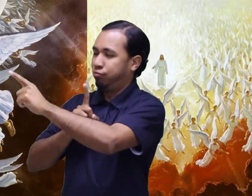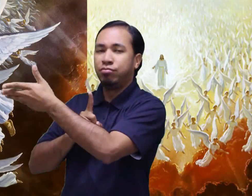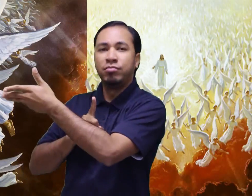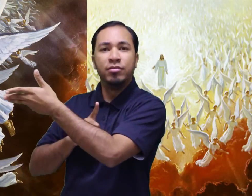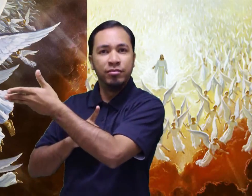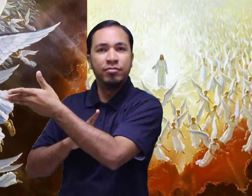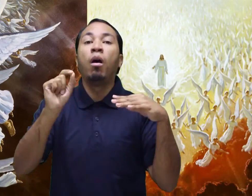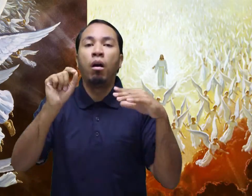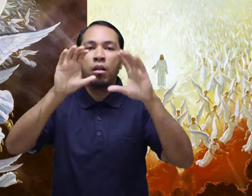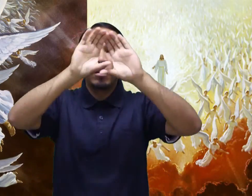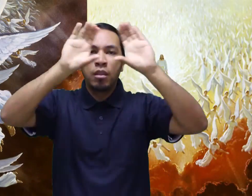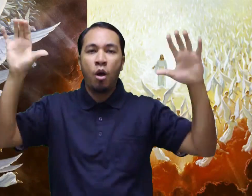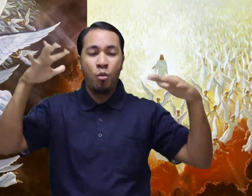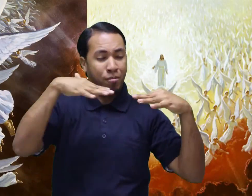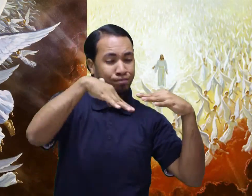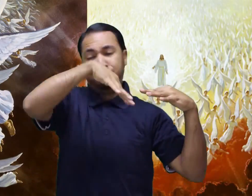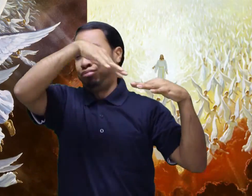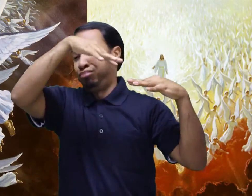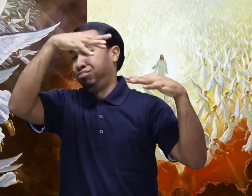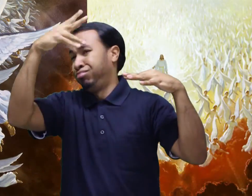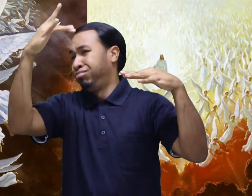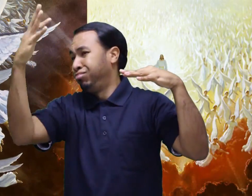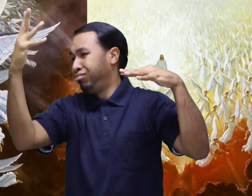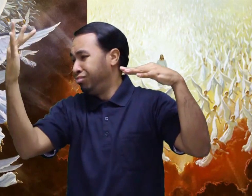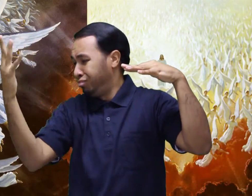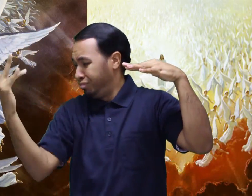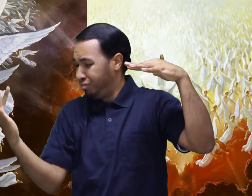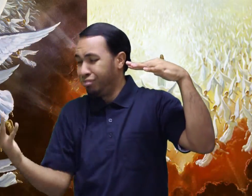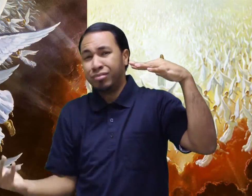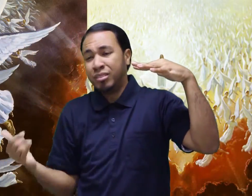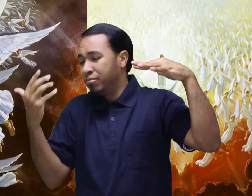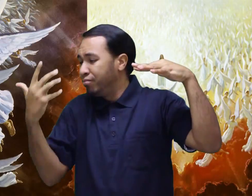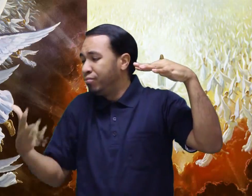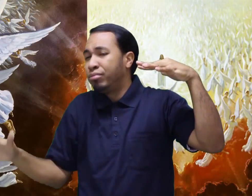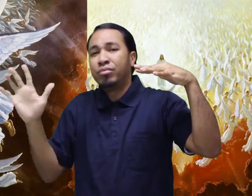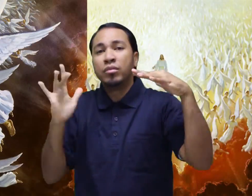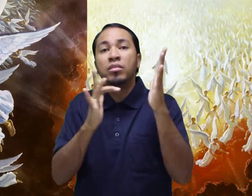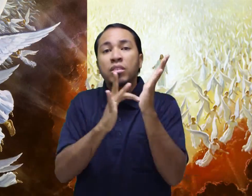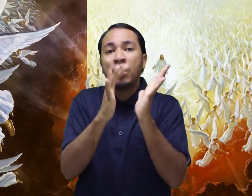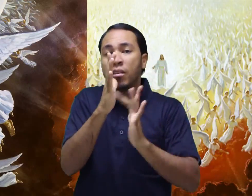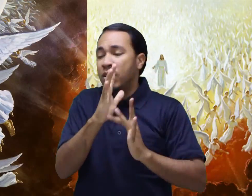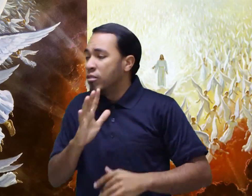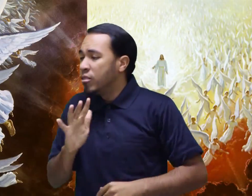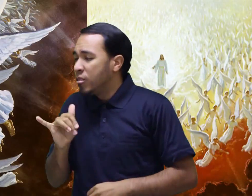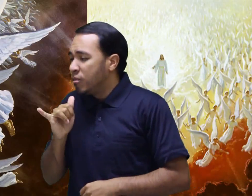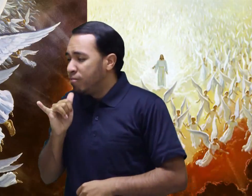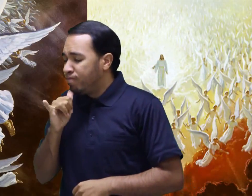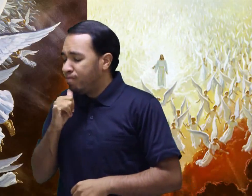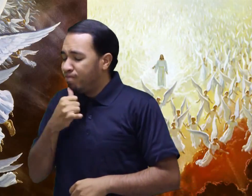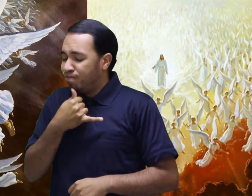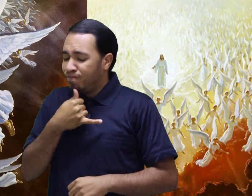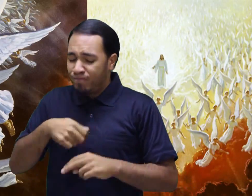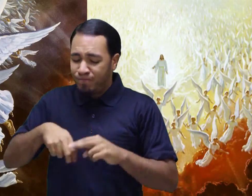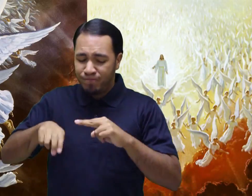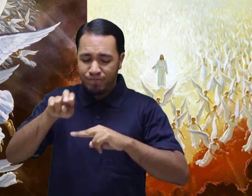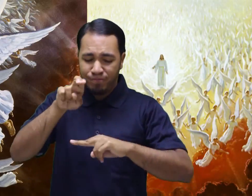e os seus anjos foram expulsos do céu. Quando aqueles anjos foram afastados do céu, Jesus